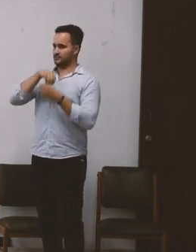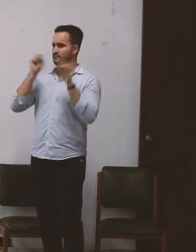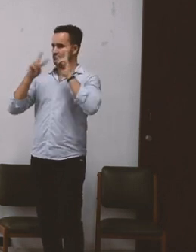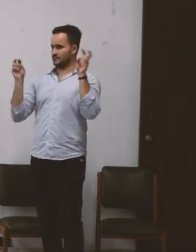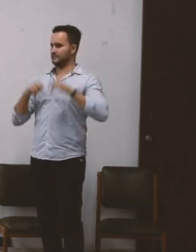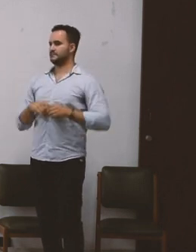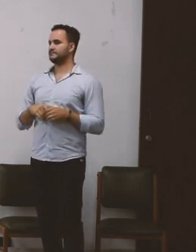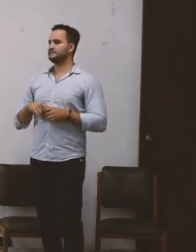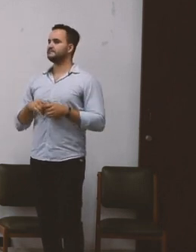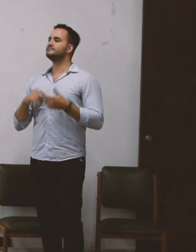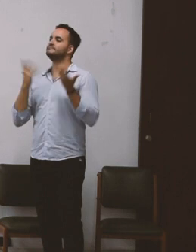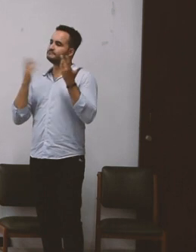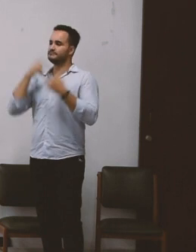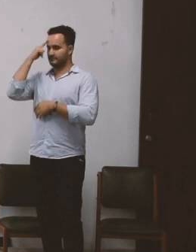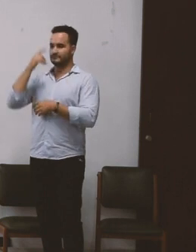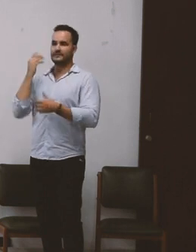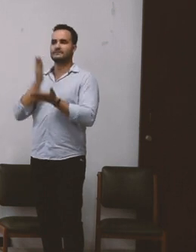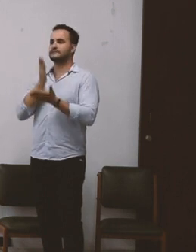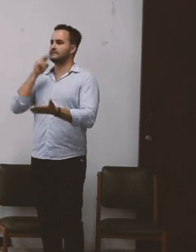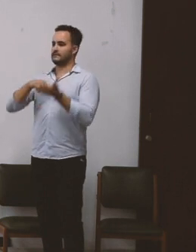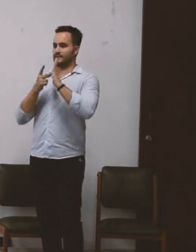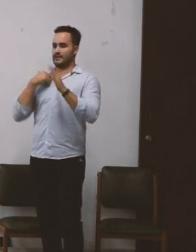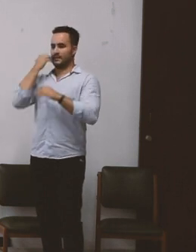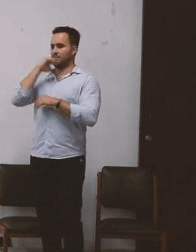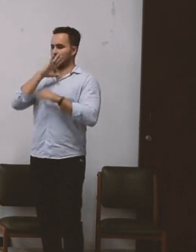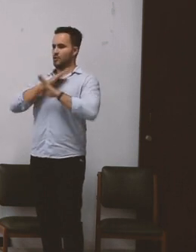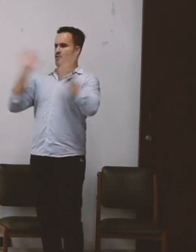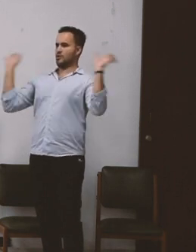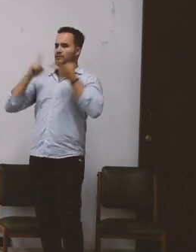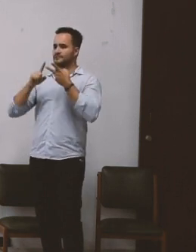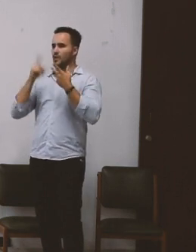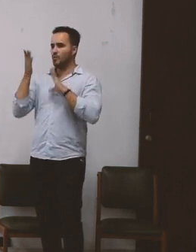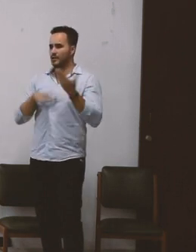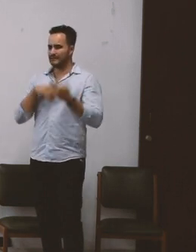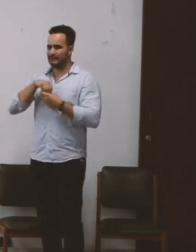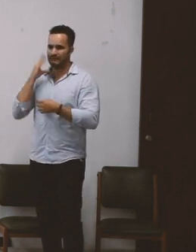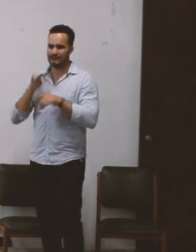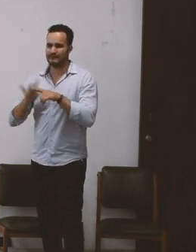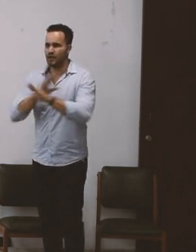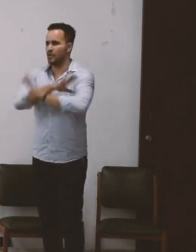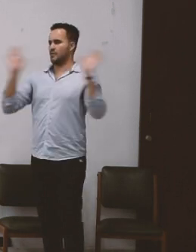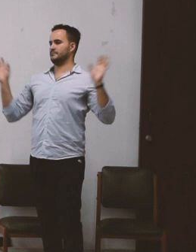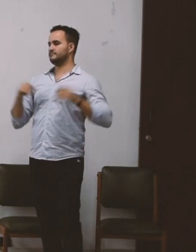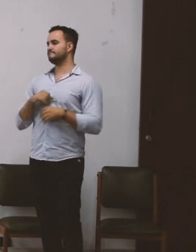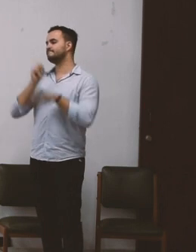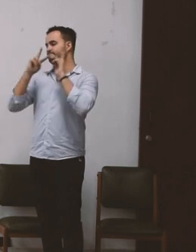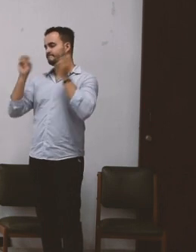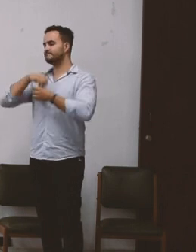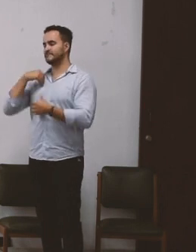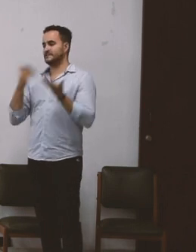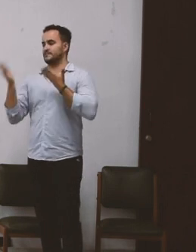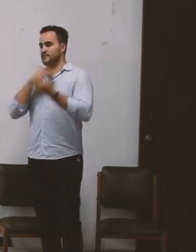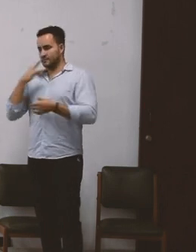contrario, es la posibilidad de enfermar y no morir en la vivencia de esa experiencia. Aquí parece pertinente señalar que el acceso a los servicios de